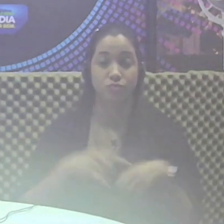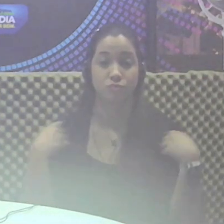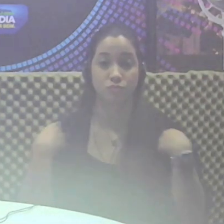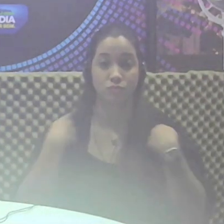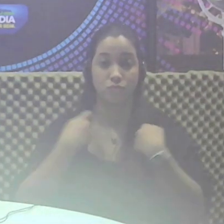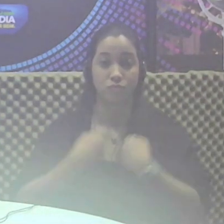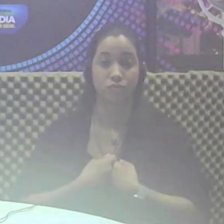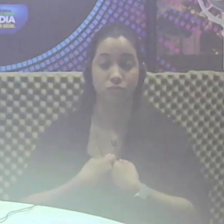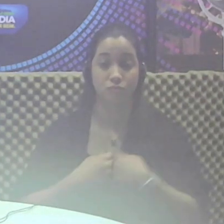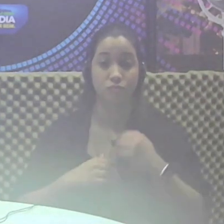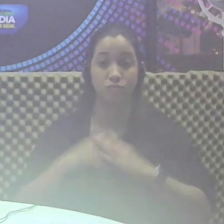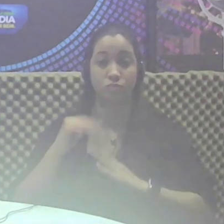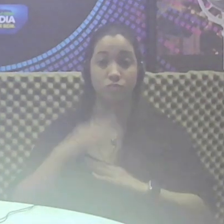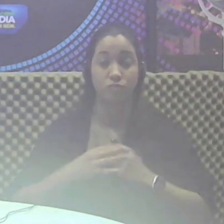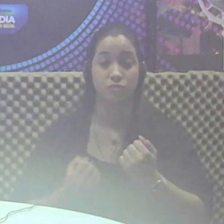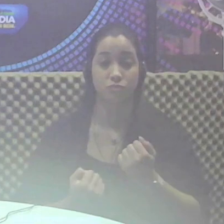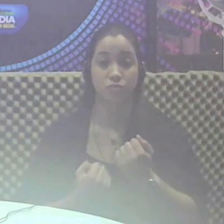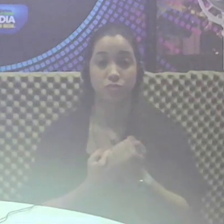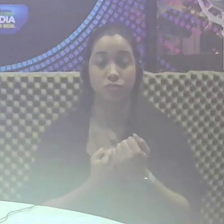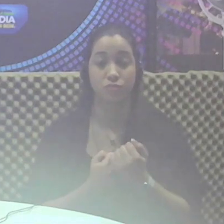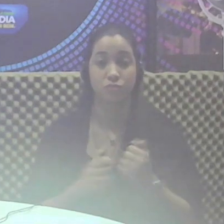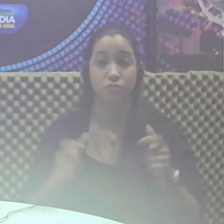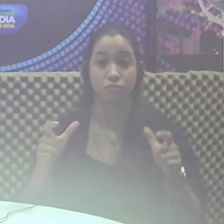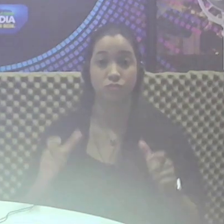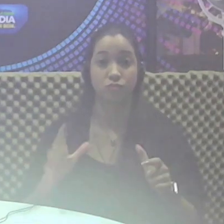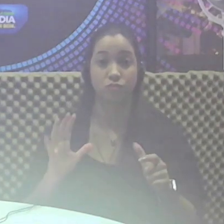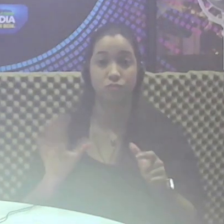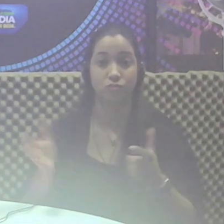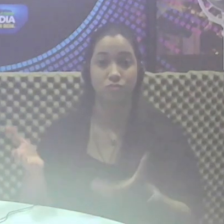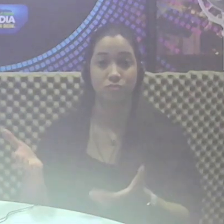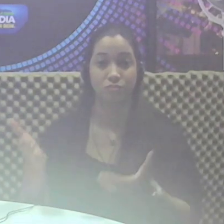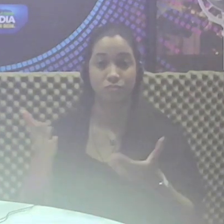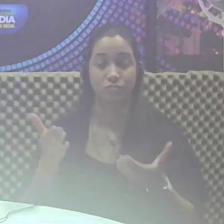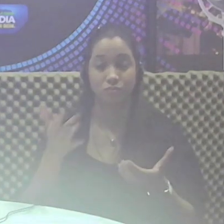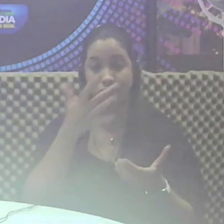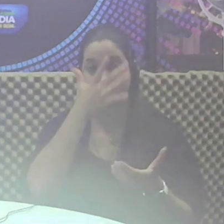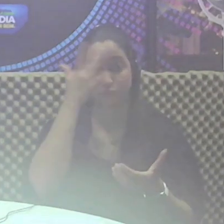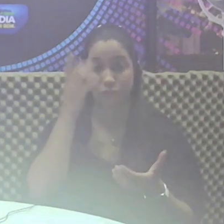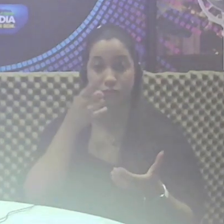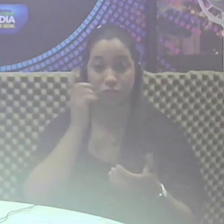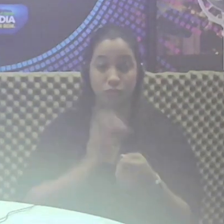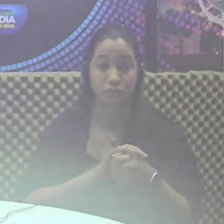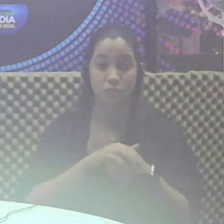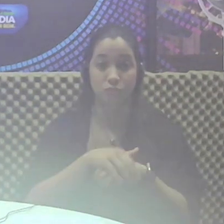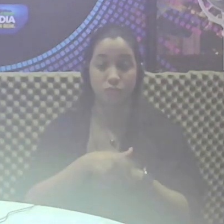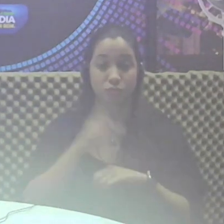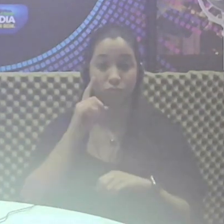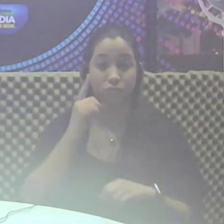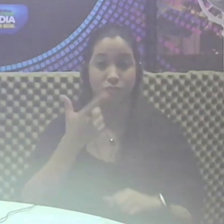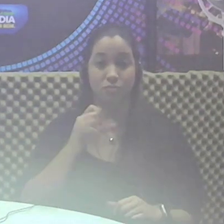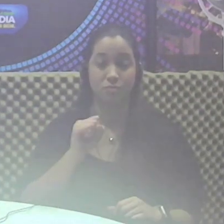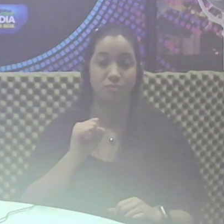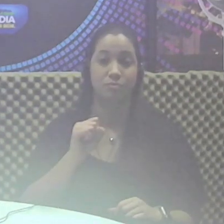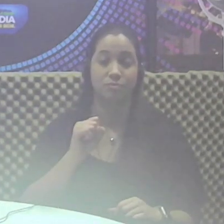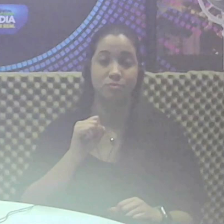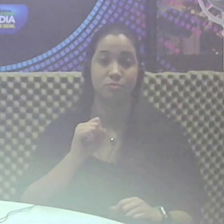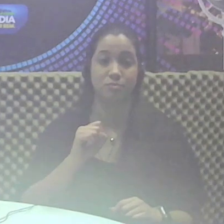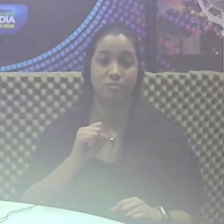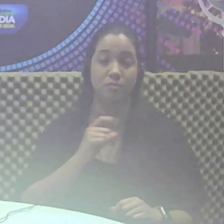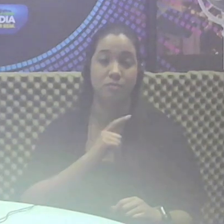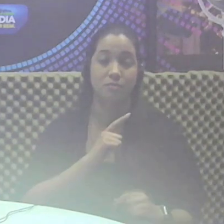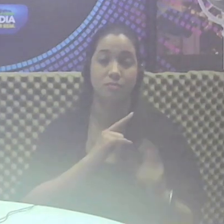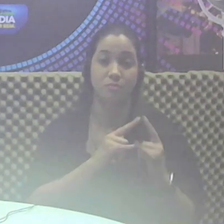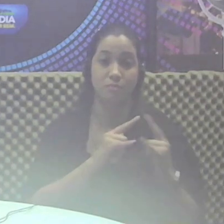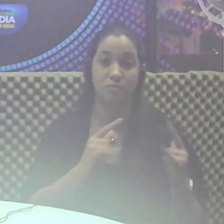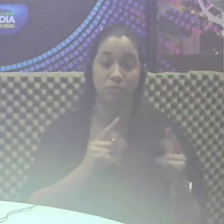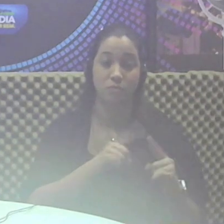e profissionais de apoio. O local já começou a receber os acolhidos na noite de ontem, dia 28. Além do abrigo extra, a